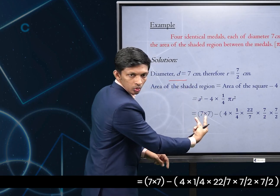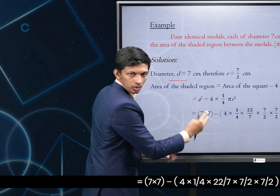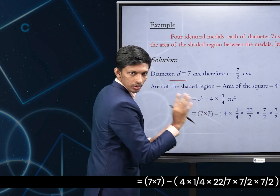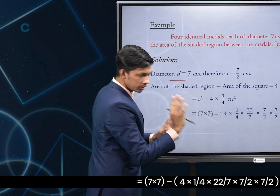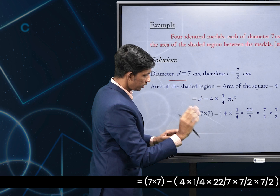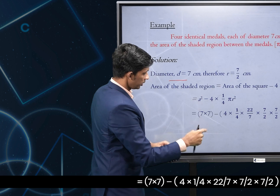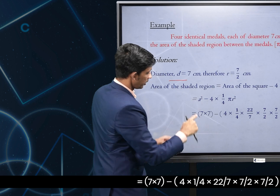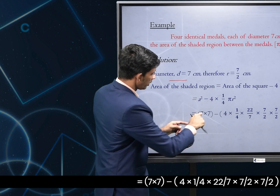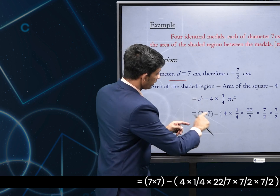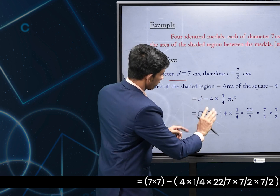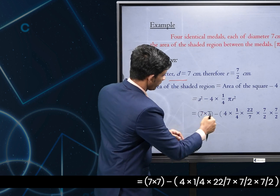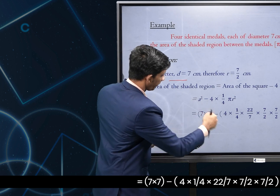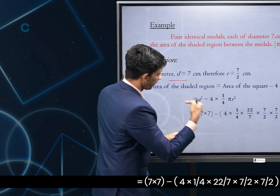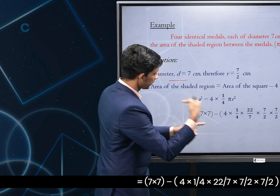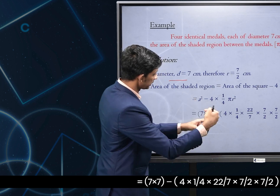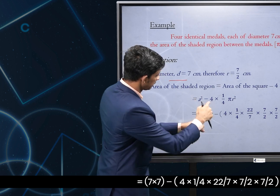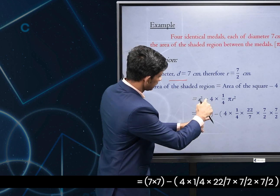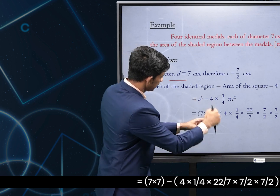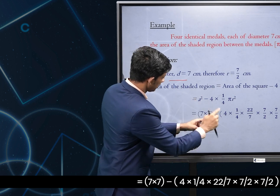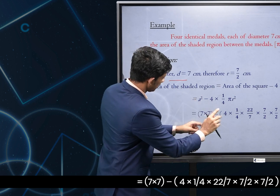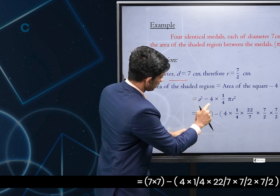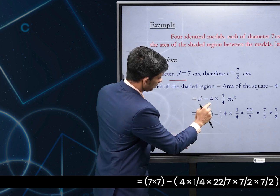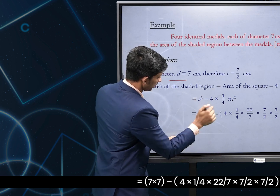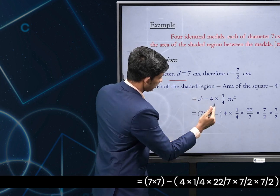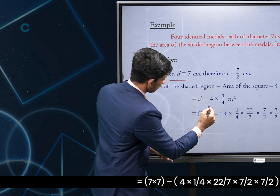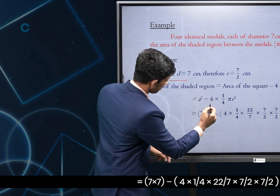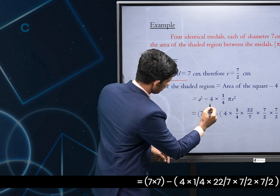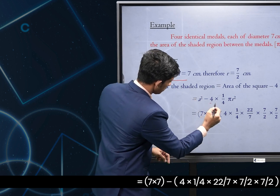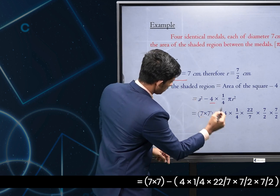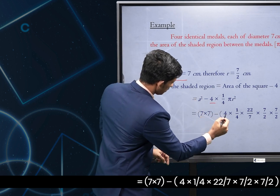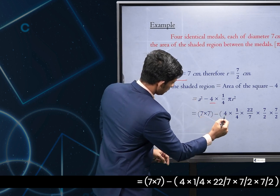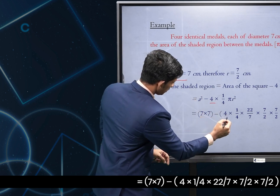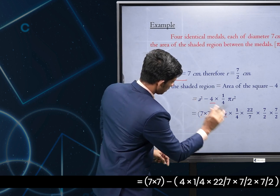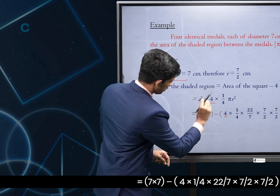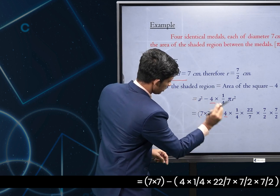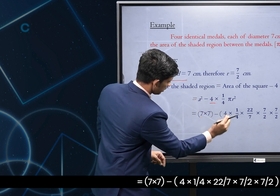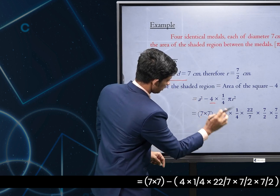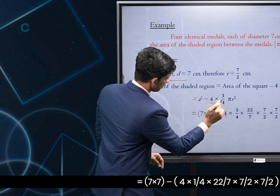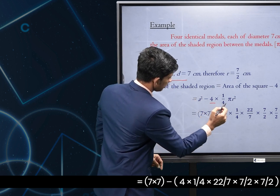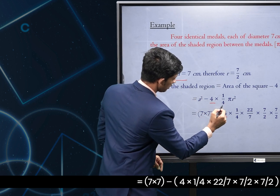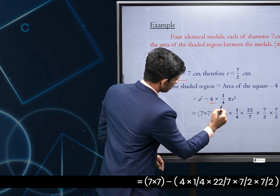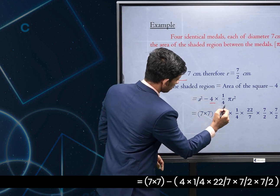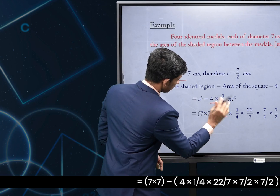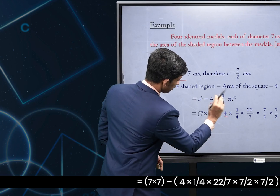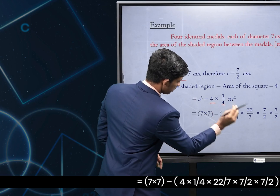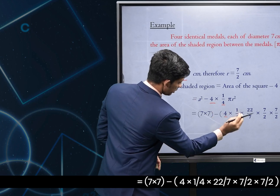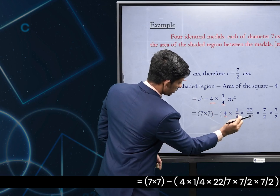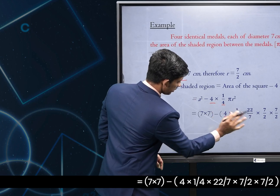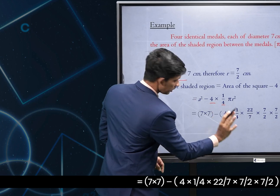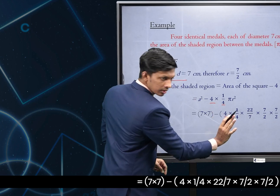4 பெருக்கல் 22 கீழ் 7 பெருக்கல் 7 கீழ் 2 பெருக்கல் 7 கீழ் 2.